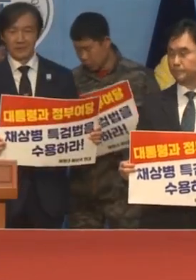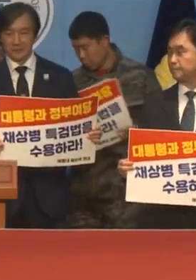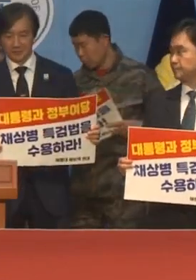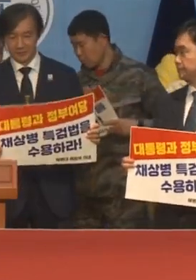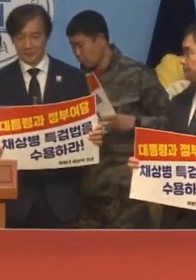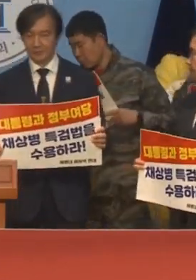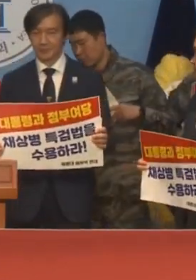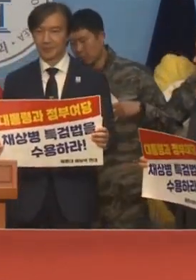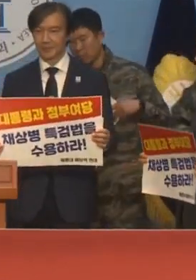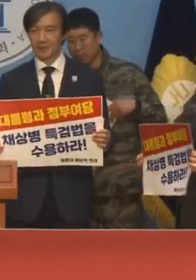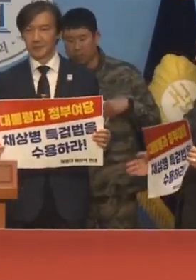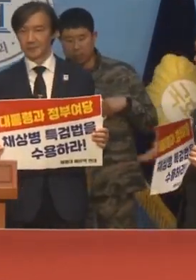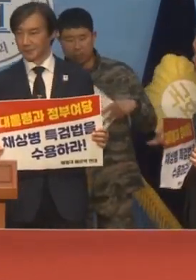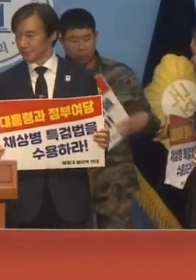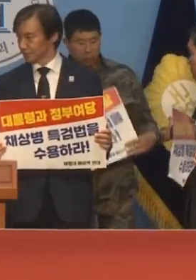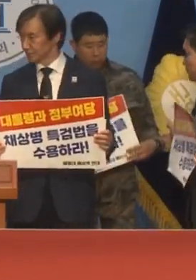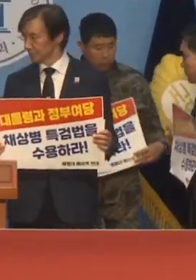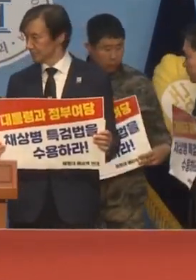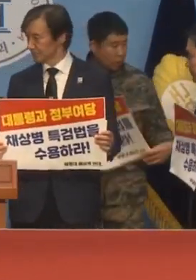같은데.